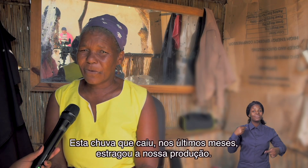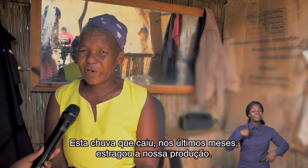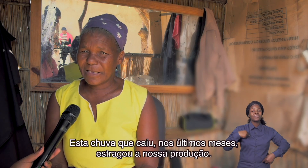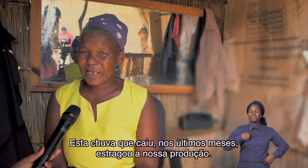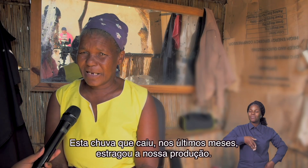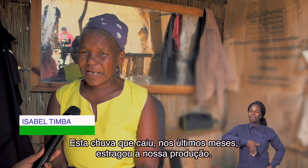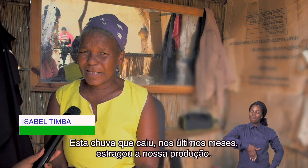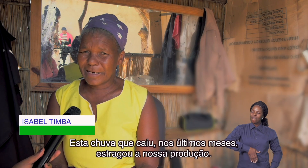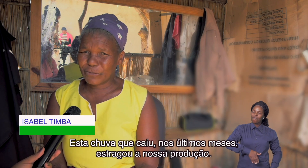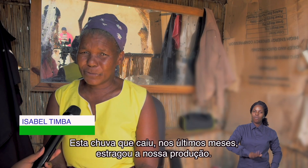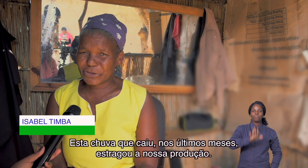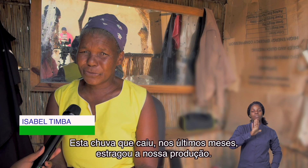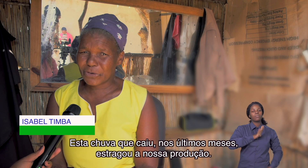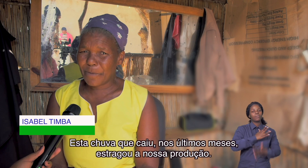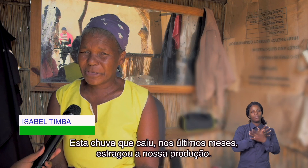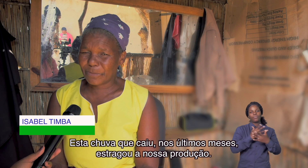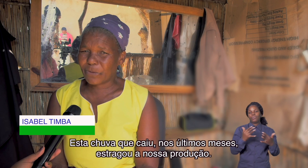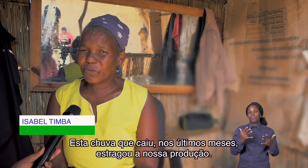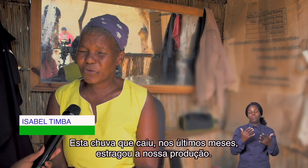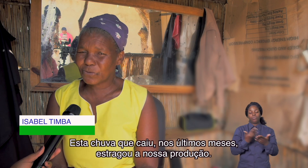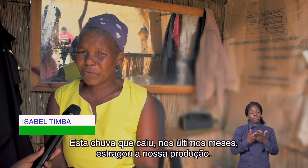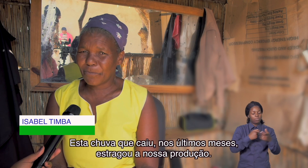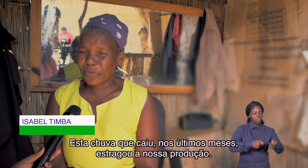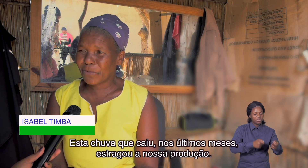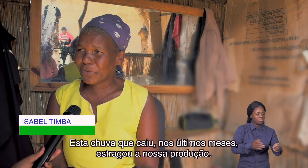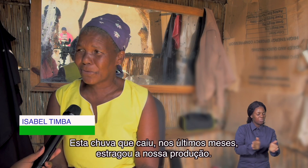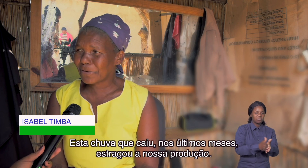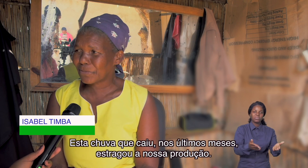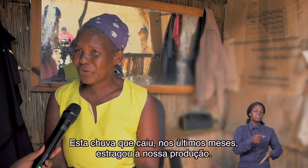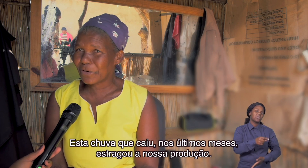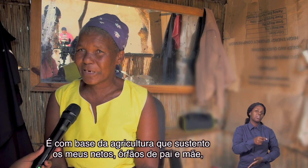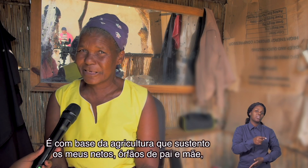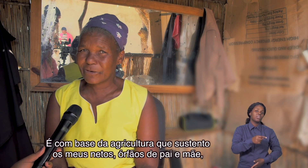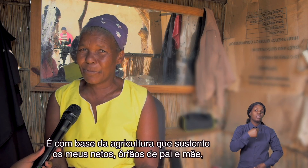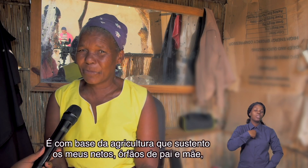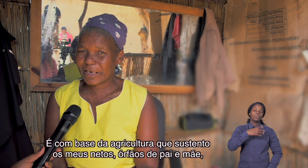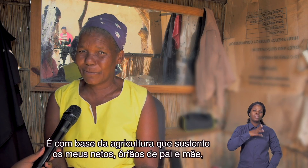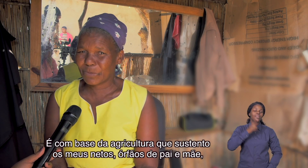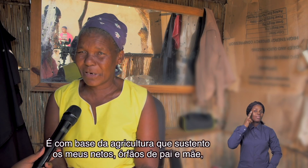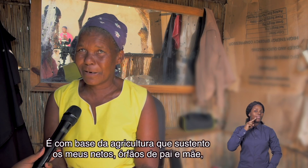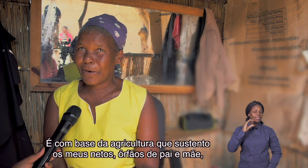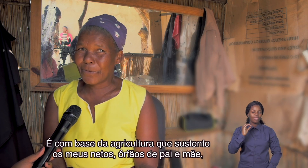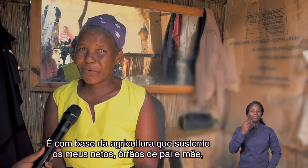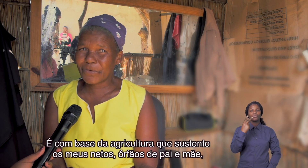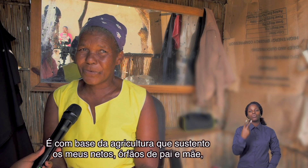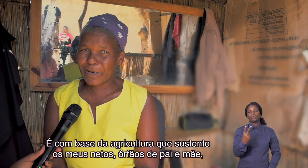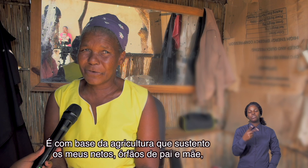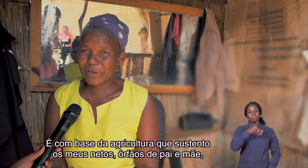Esta chuva que caiu nos últimos meses estragou a nossa produção. É com base na agricultura que sustento os